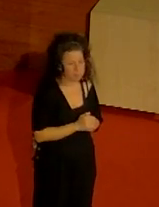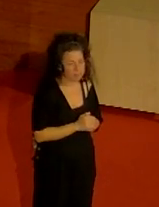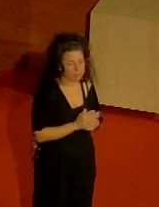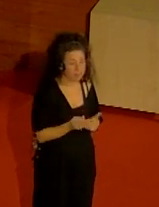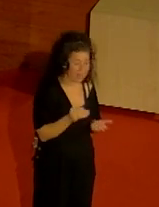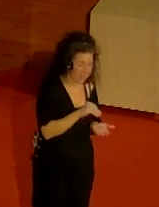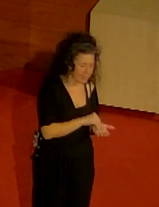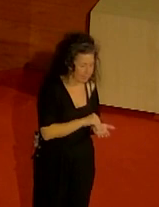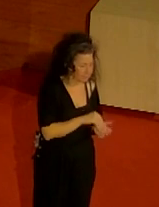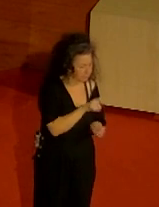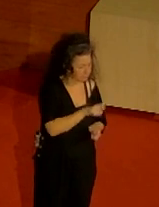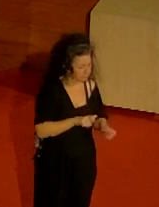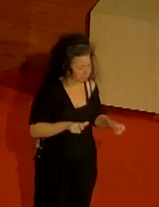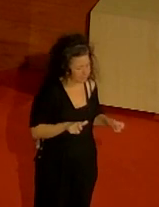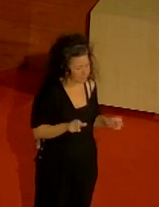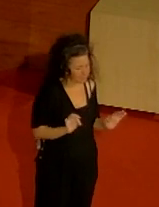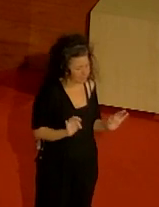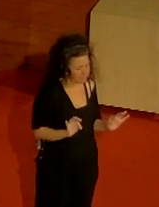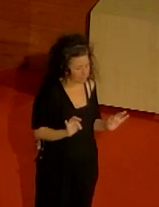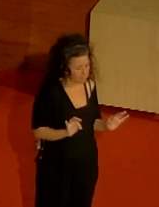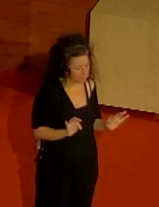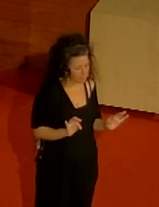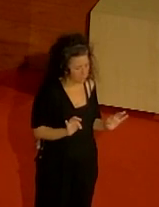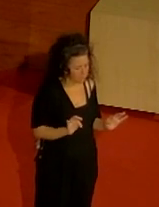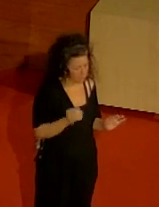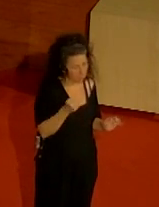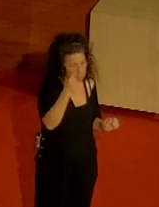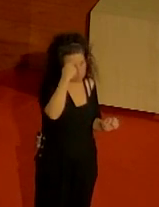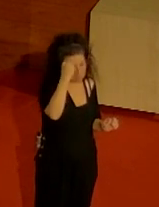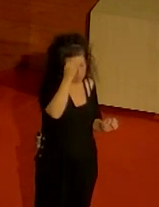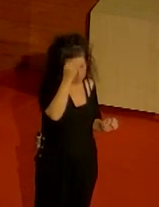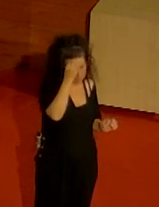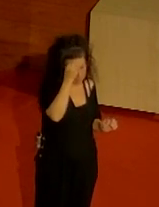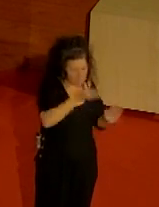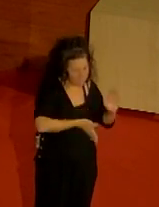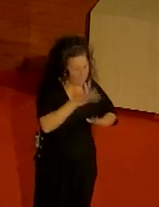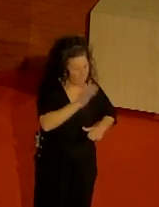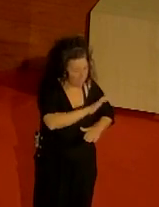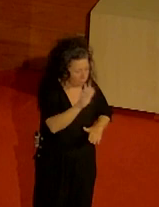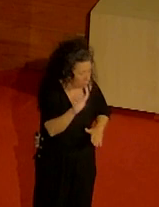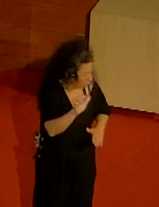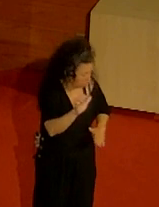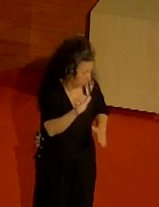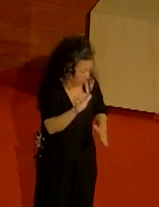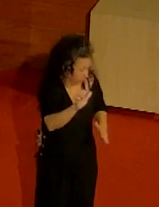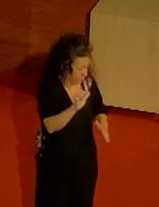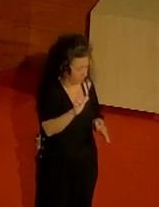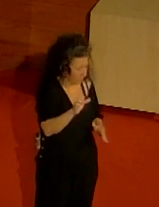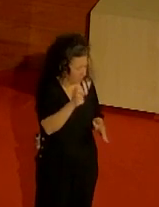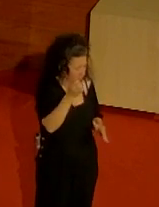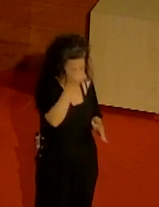población, digamos que no entra en su cabeza esa idea de irse a Europa, porque saben que no se pueden permitir, ¿no? No es como ya en países